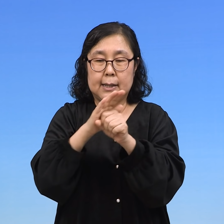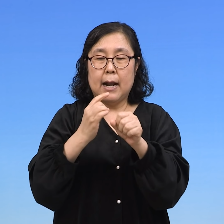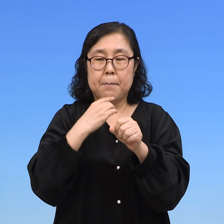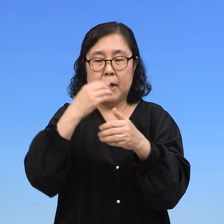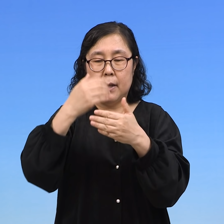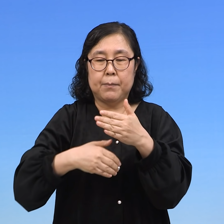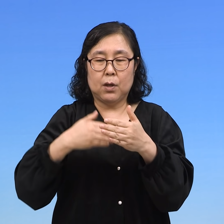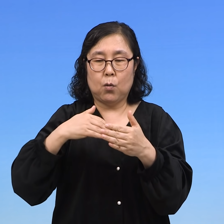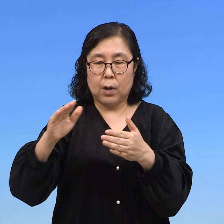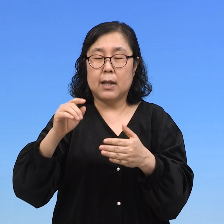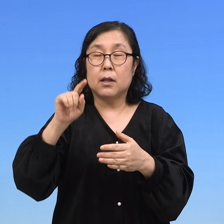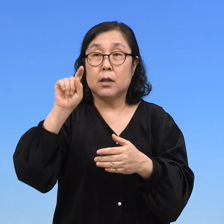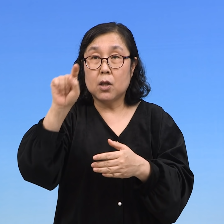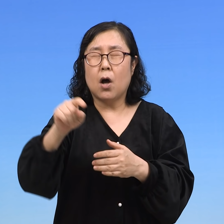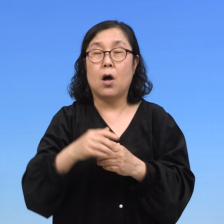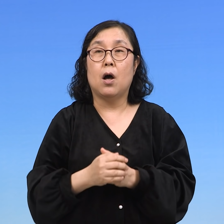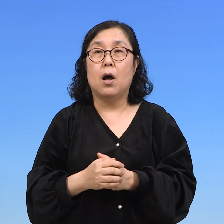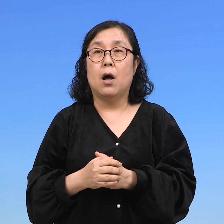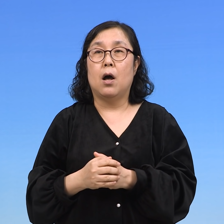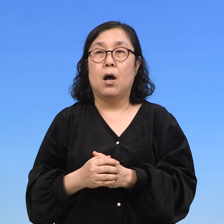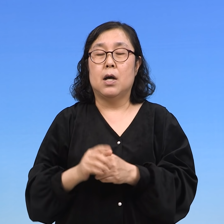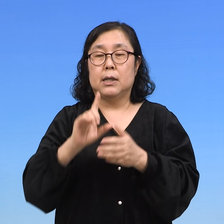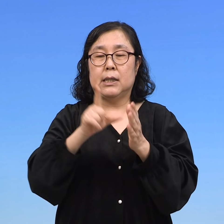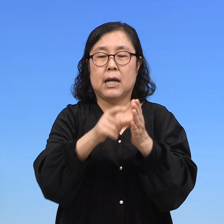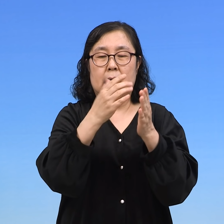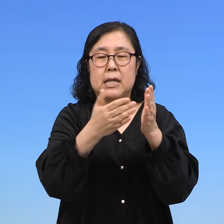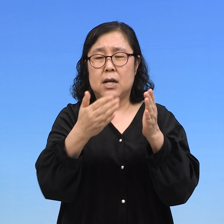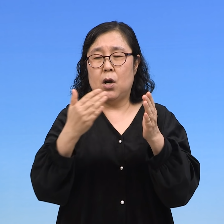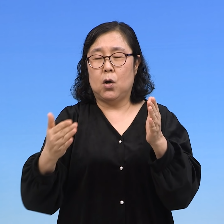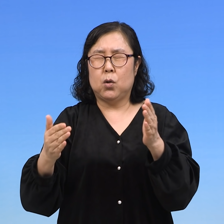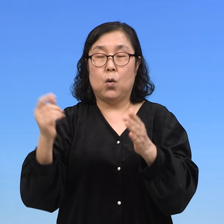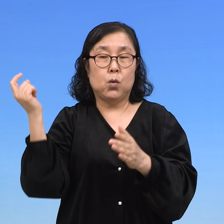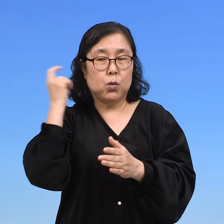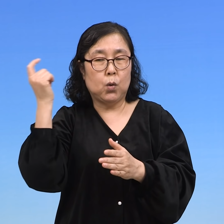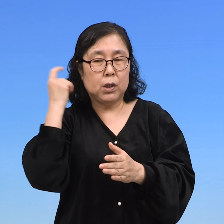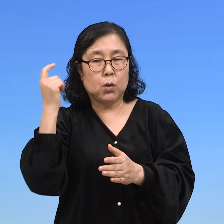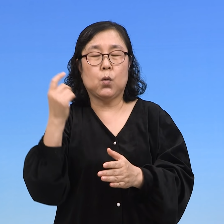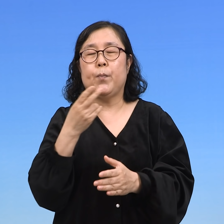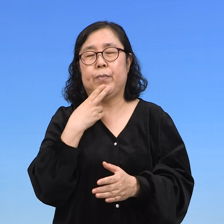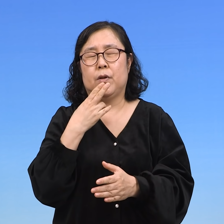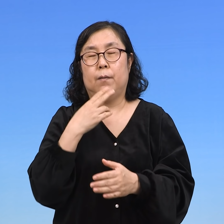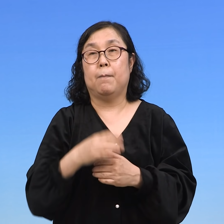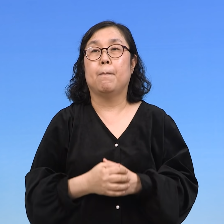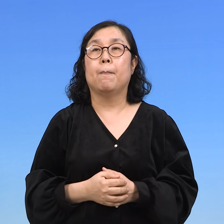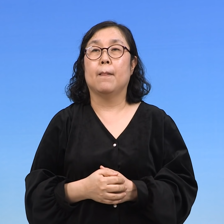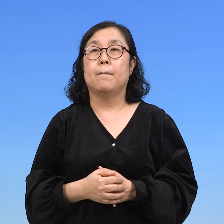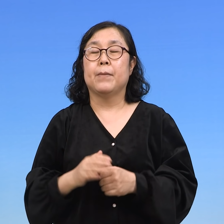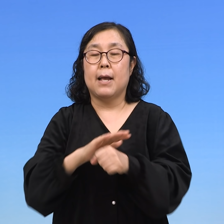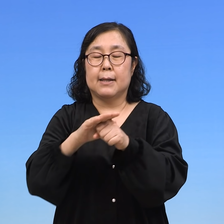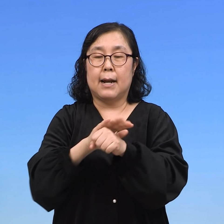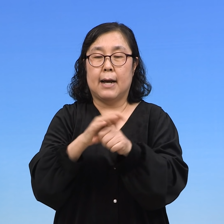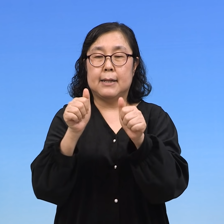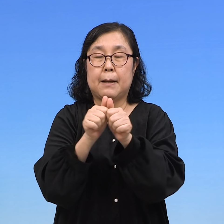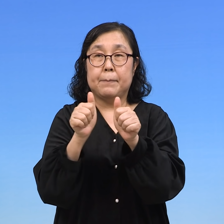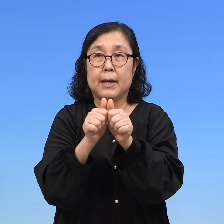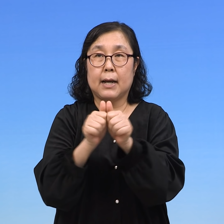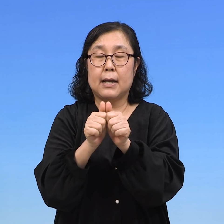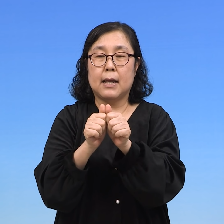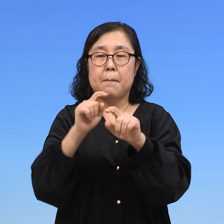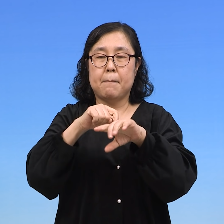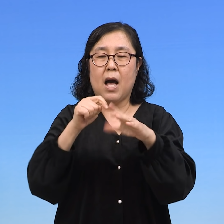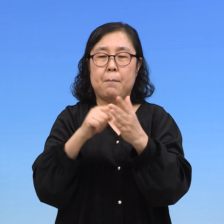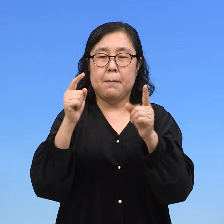남기고 간 너 하루가 지나 몇 해가 흘러도 아무 소식도 없는데 딱 보니까 이게 사랑하는 남자가